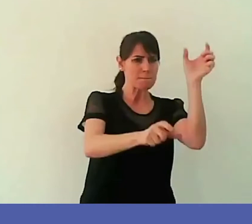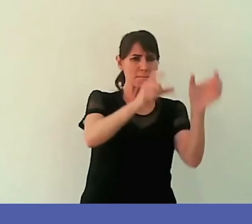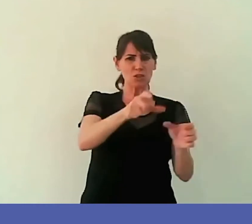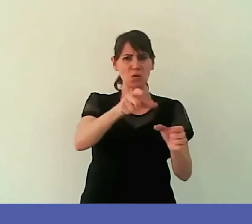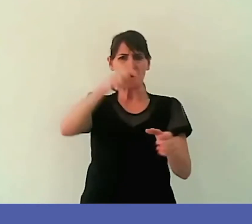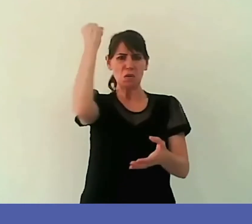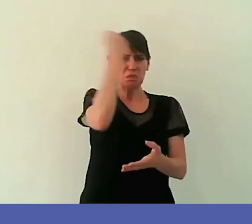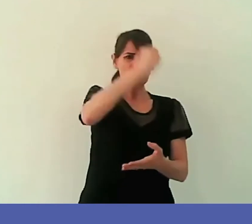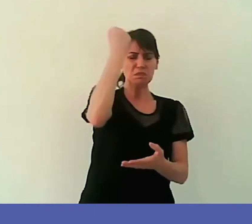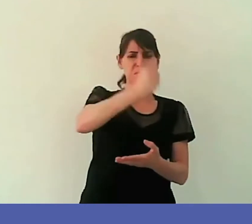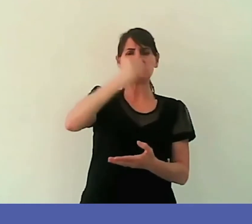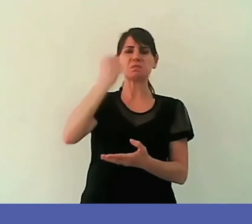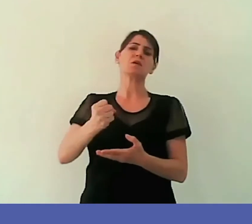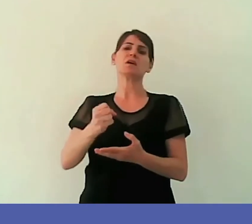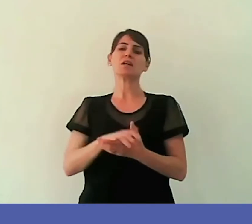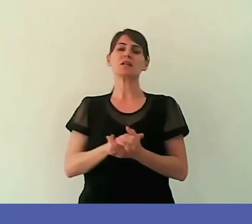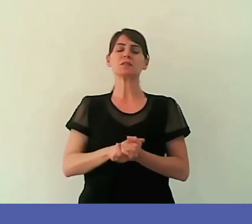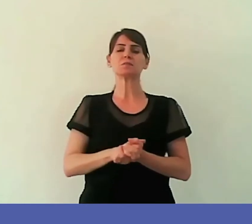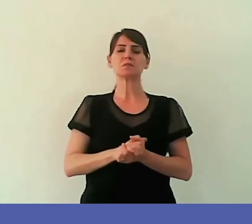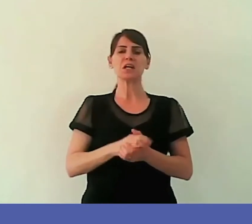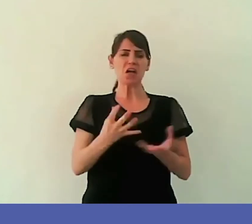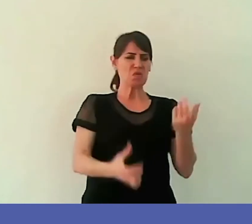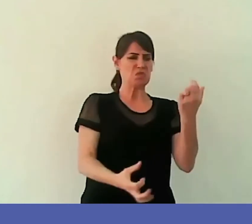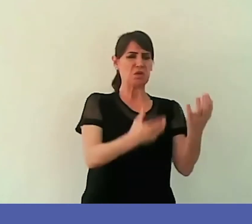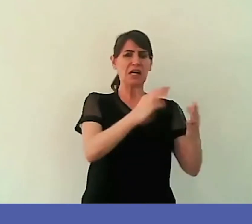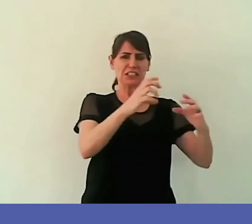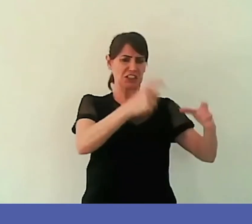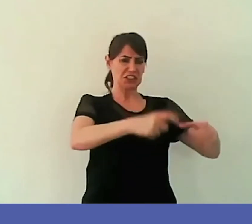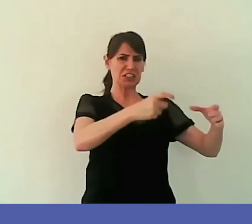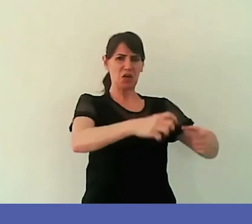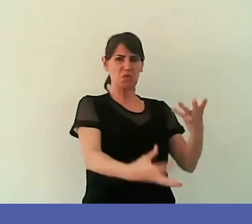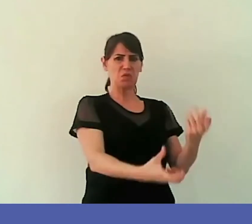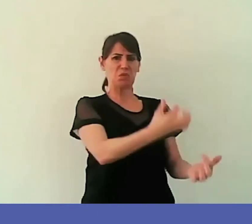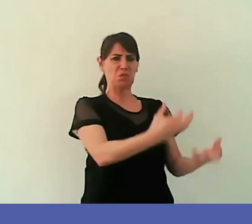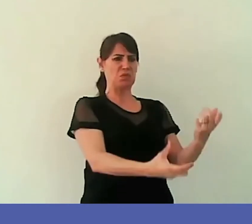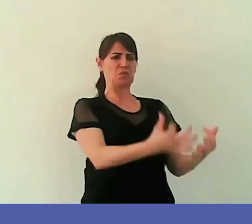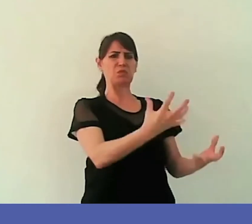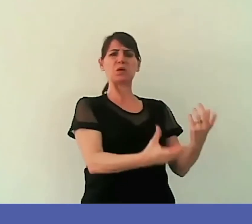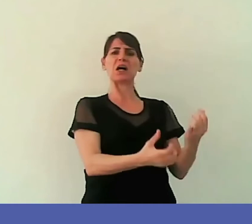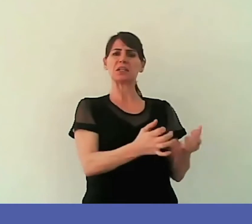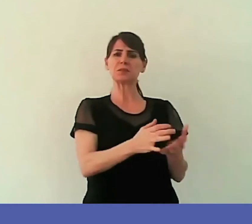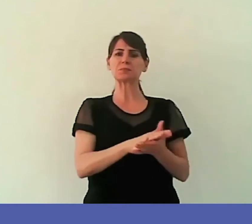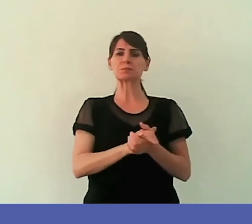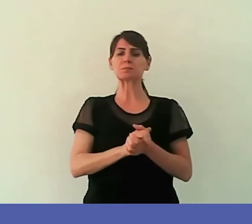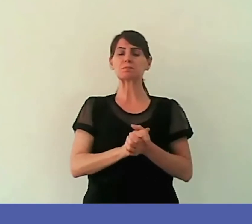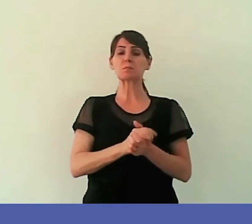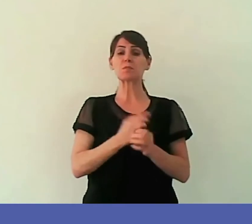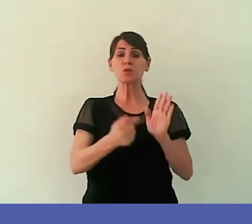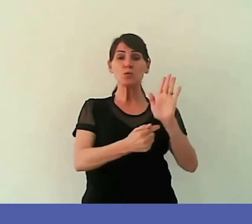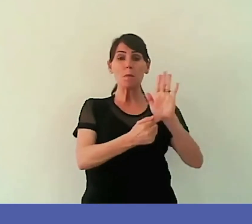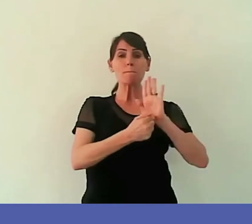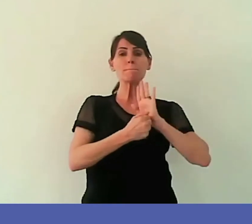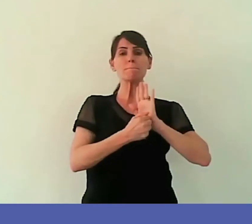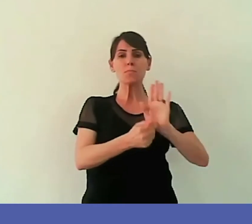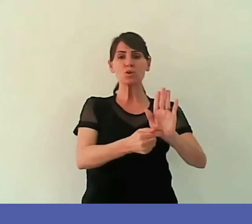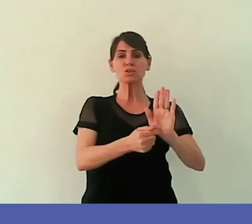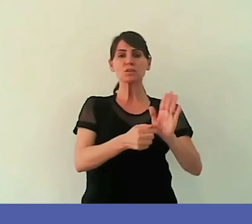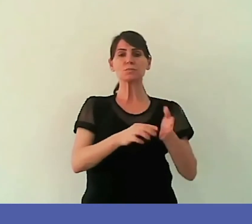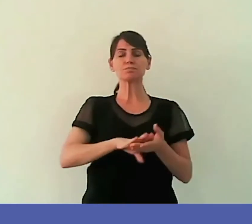lhes incendiou a cidade. Essa referência, né, é com relação às tropas